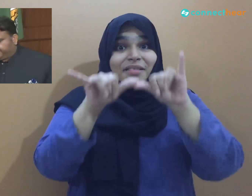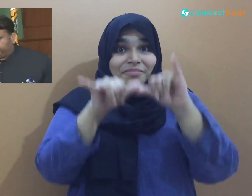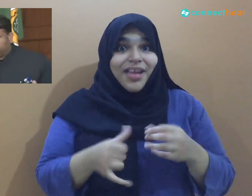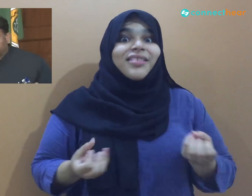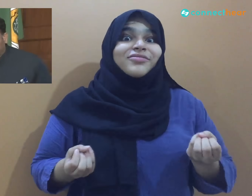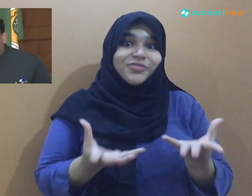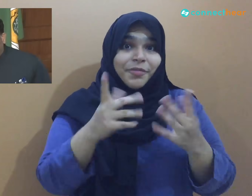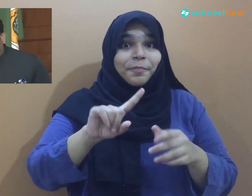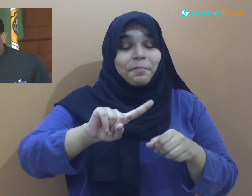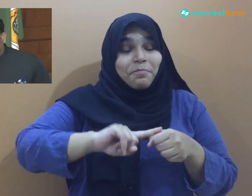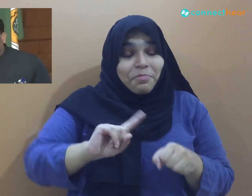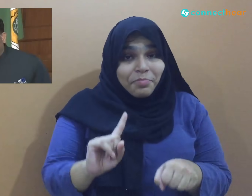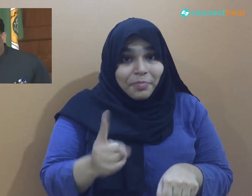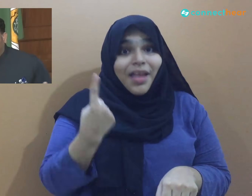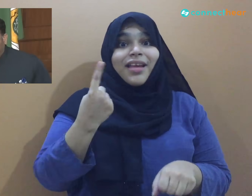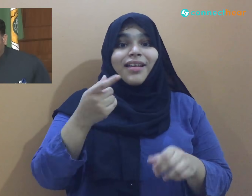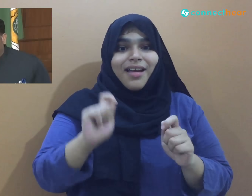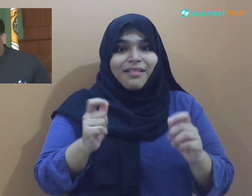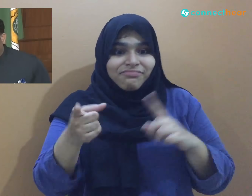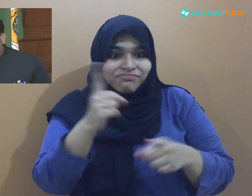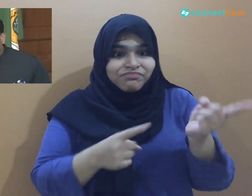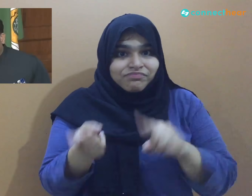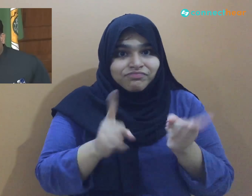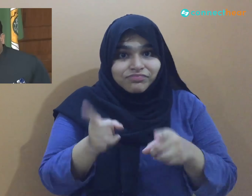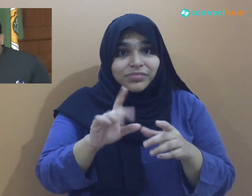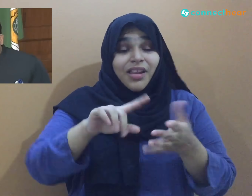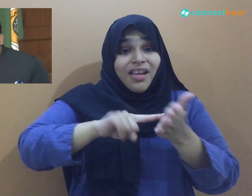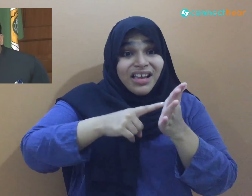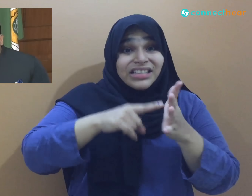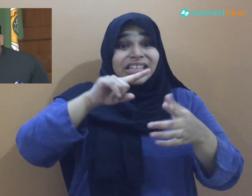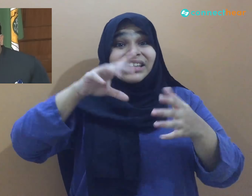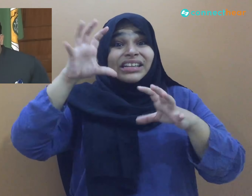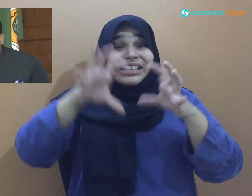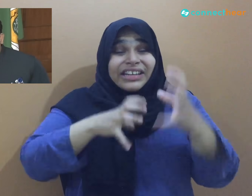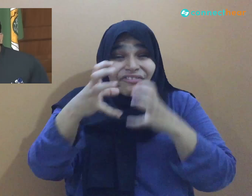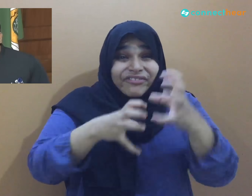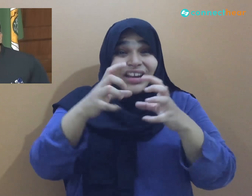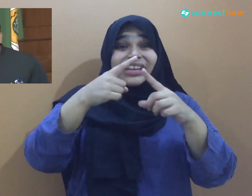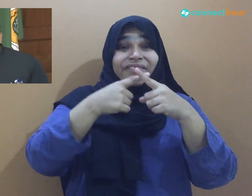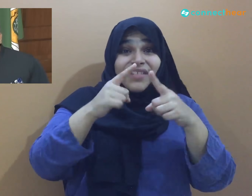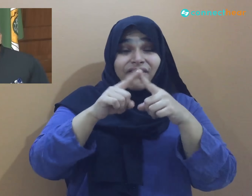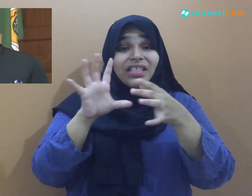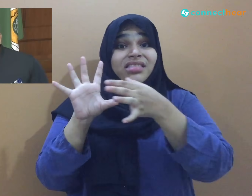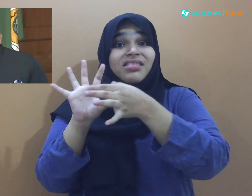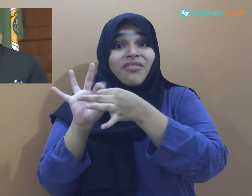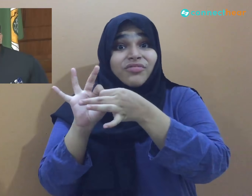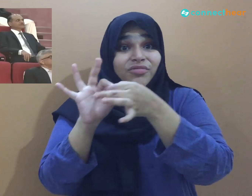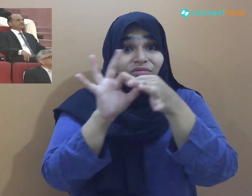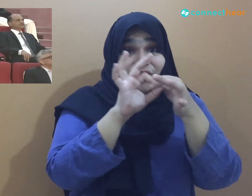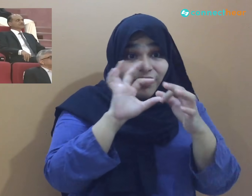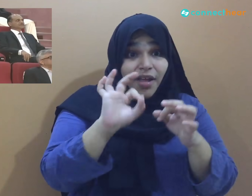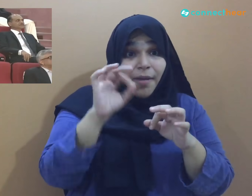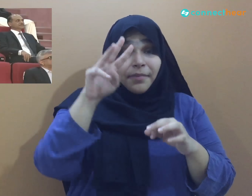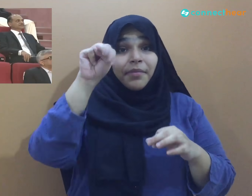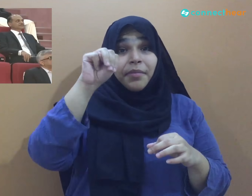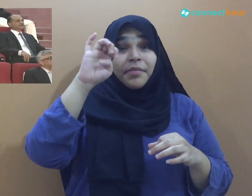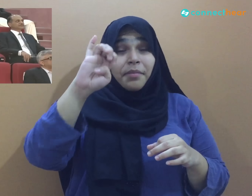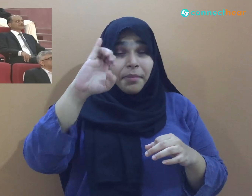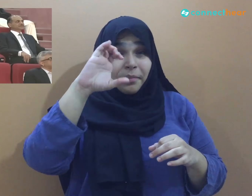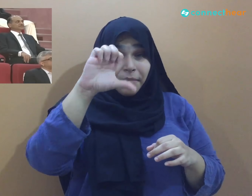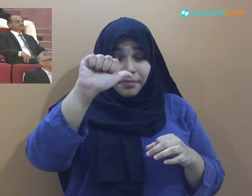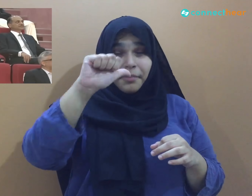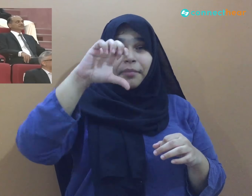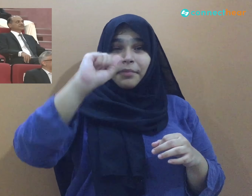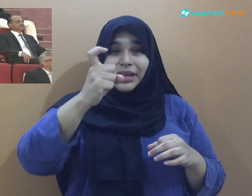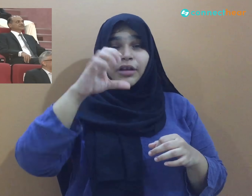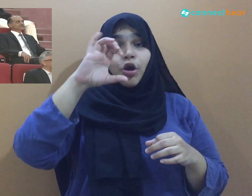نے, پاکستان آرڈیننس فیکٹری نے, ہیوی انڈسٹریز ٹیکسلا, منسٹری آف ڈیفنس پروڈکشن, نیسکوم, نیکوب, ڈیسٹو